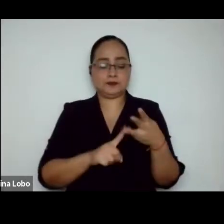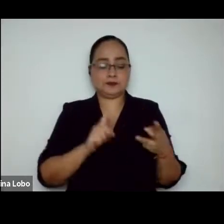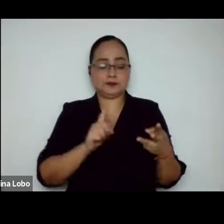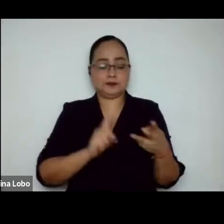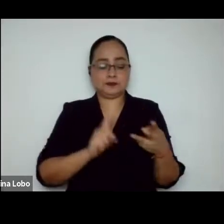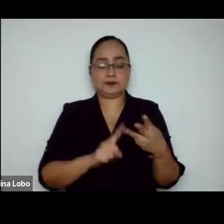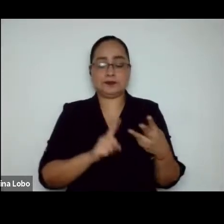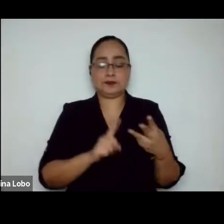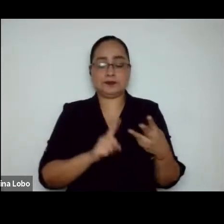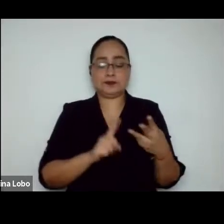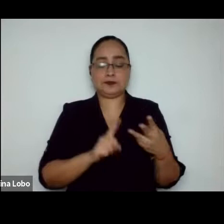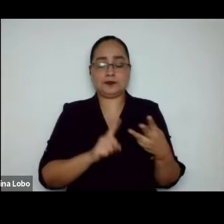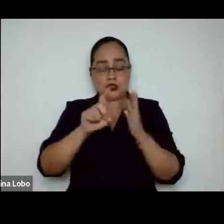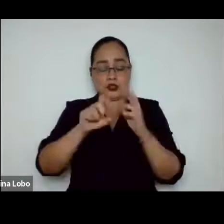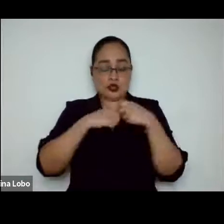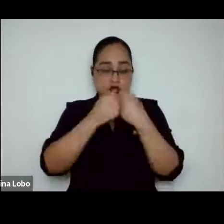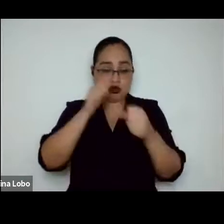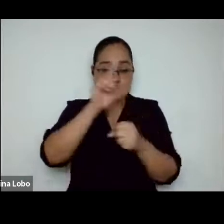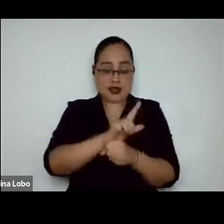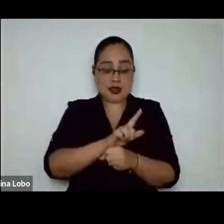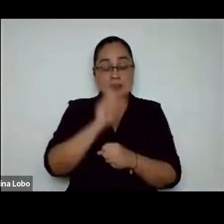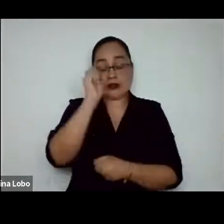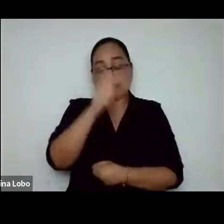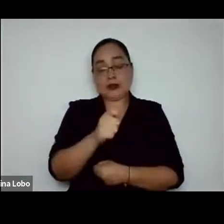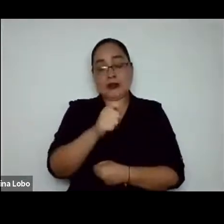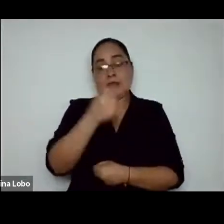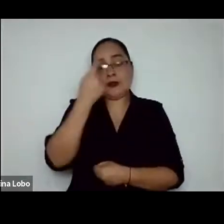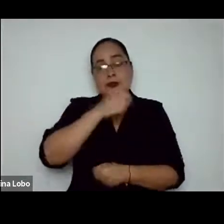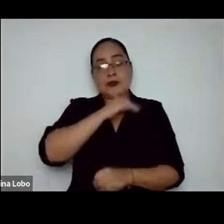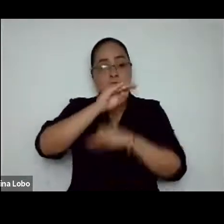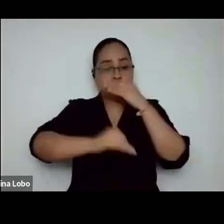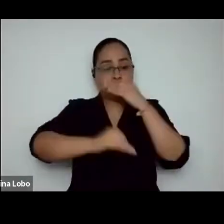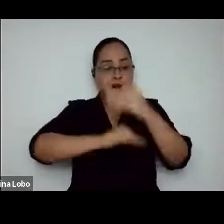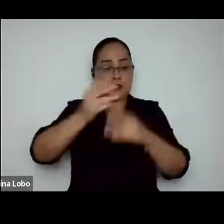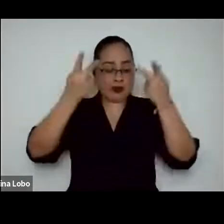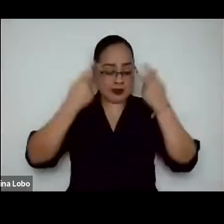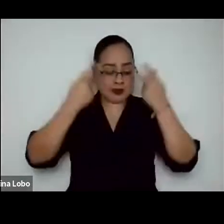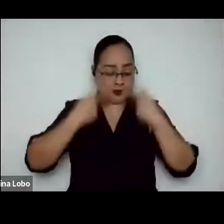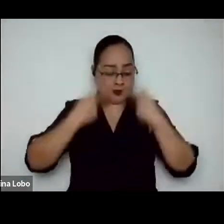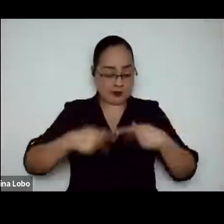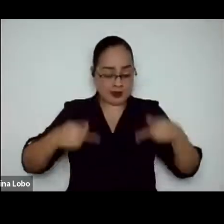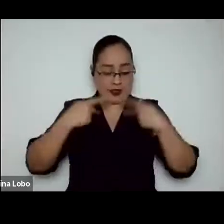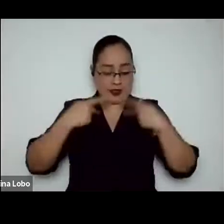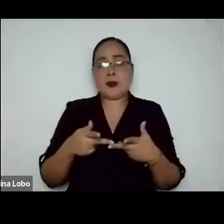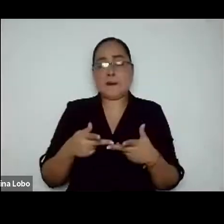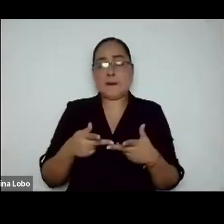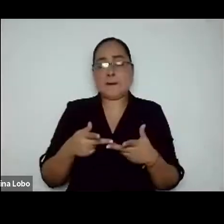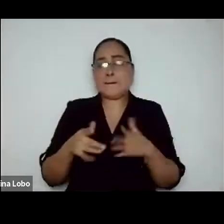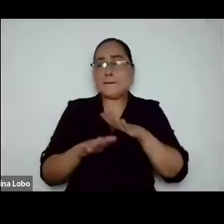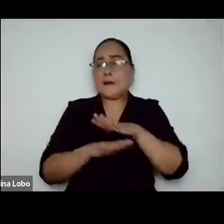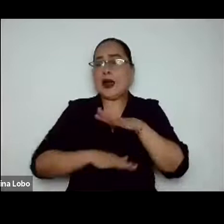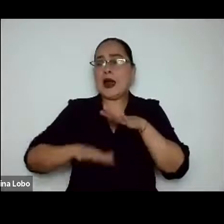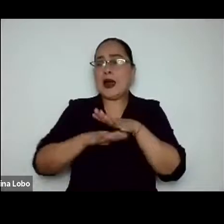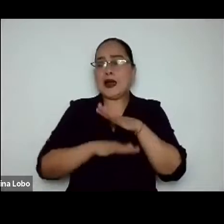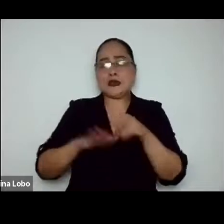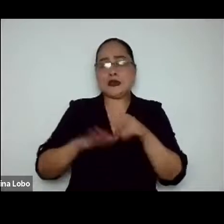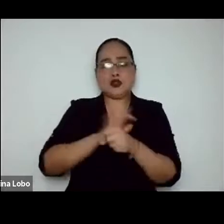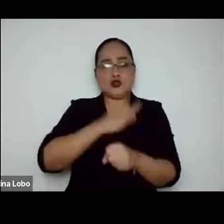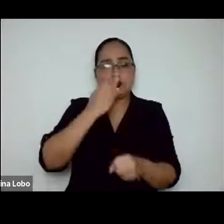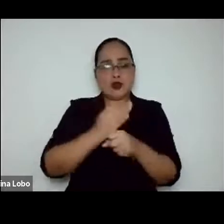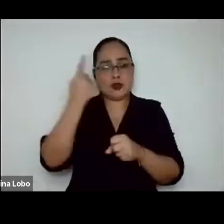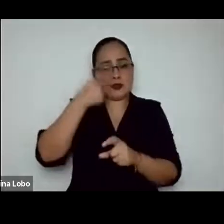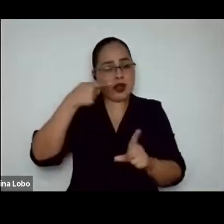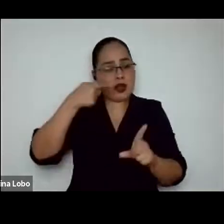derechos sociales, es asegurar a todas las personas los mínimos indispensables para poder llevar a cabo esas